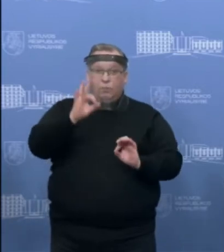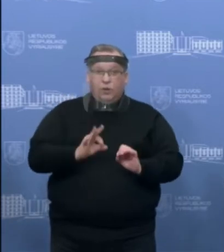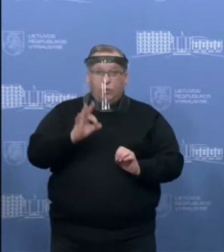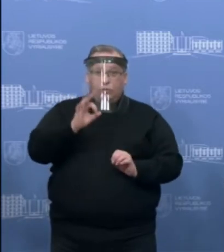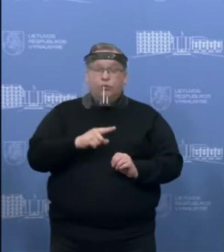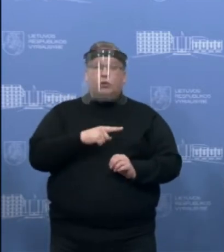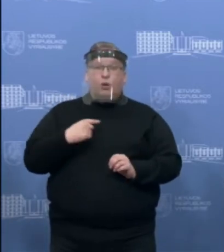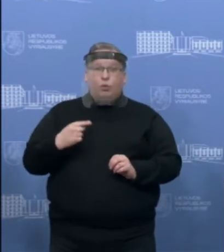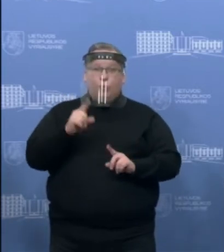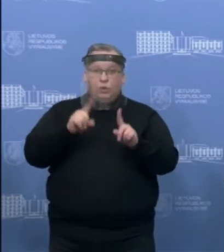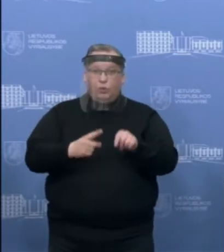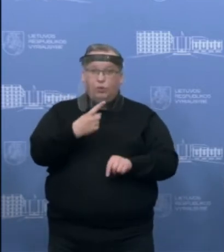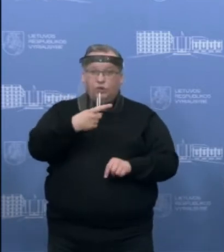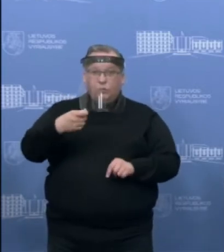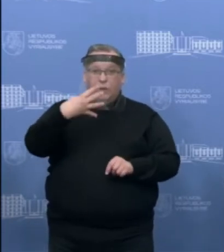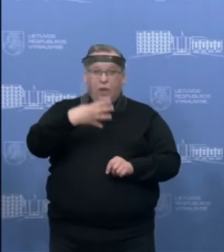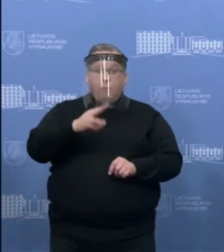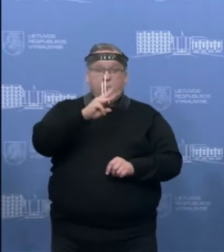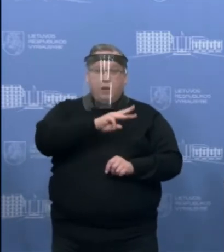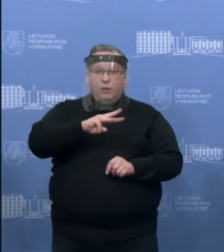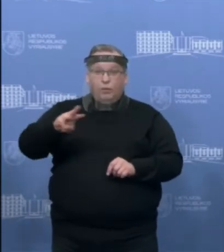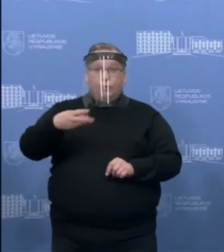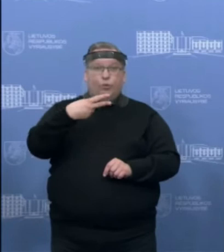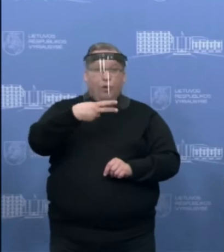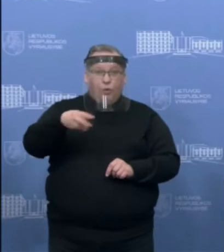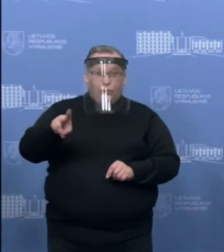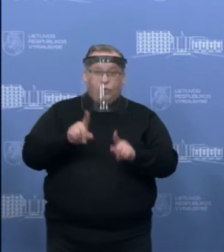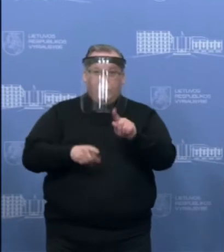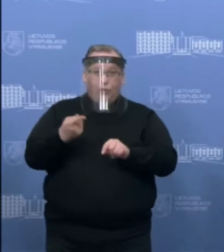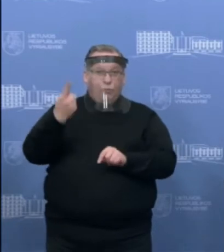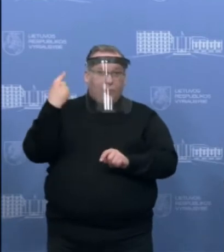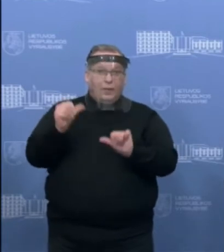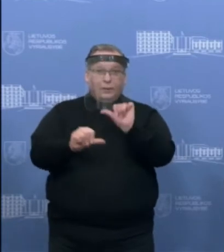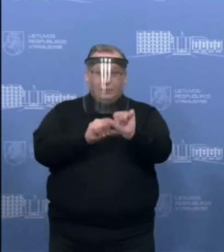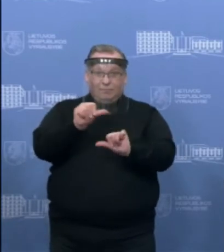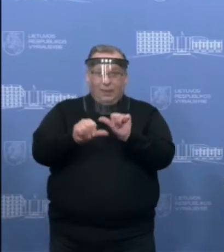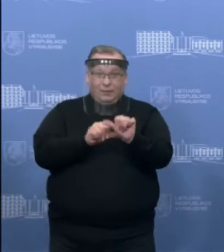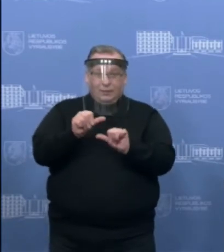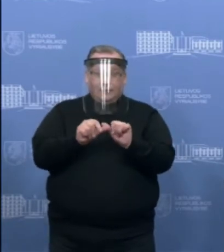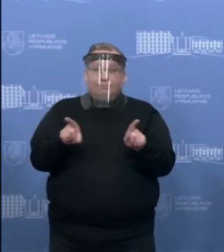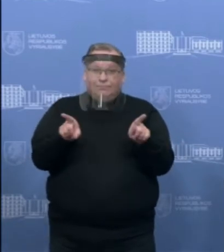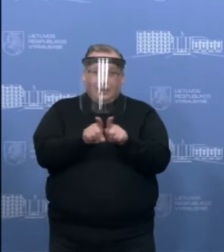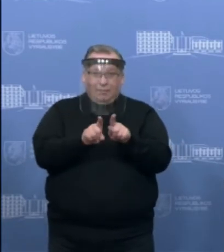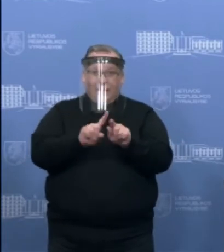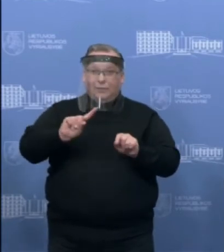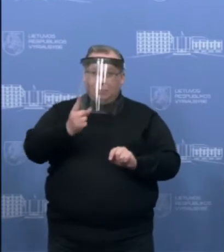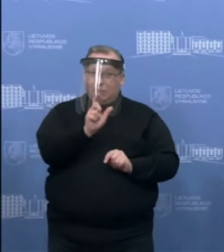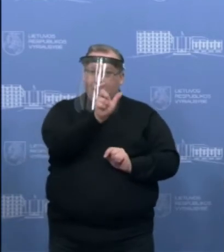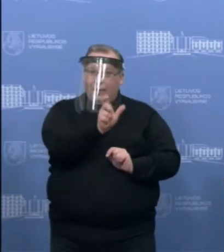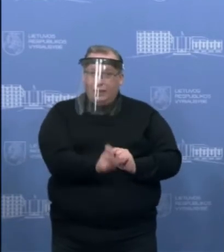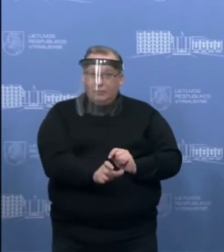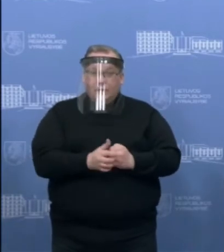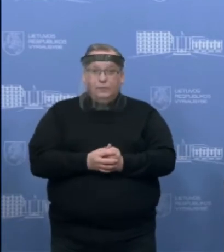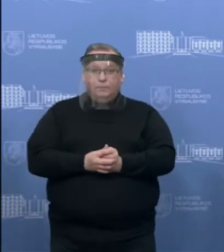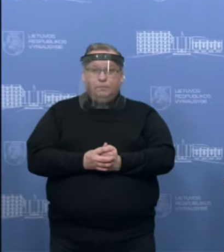nei 140 milijonų eurų, daugiau negu kad praėjusiais metais tuo pačiu laikotarpiu.